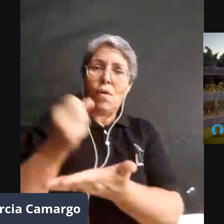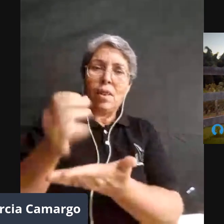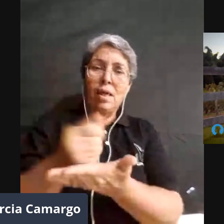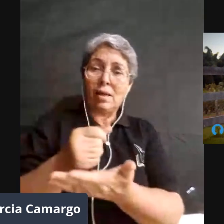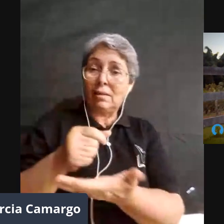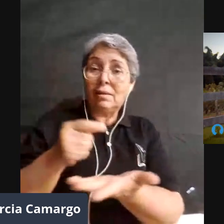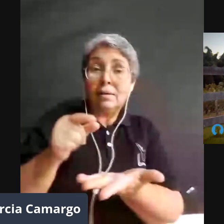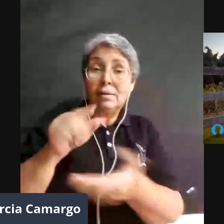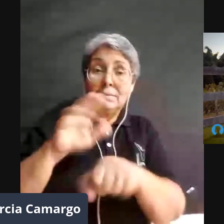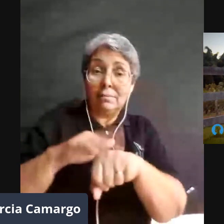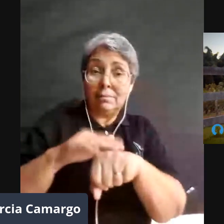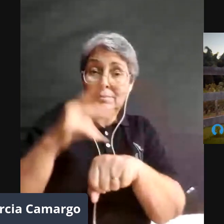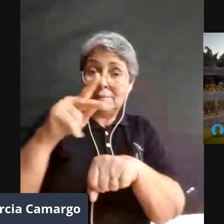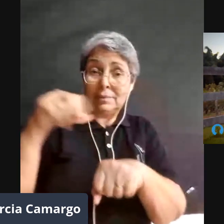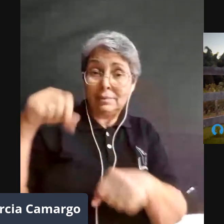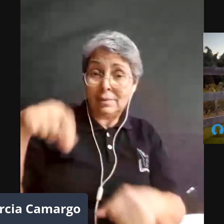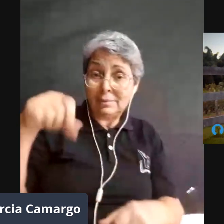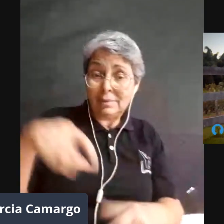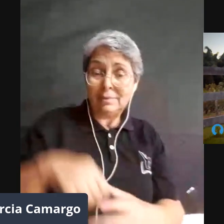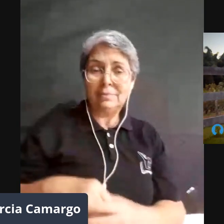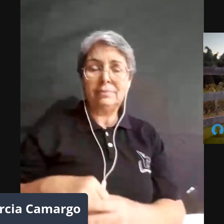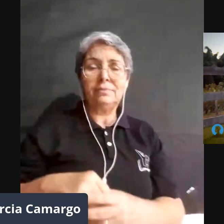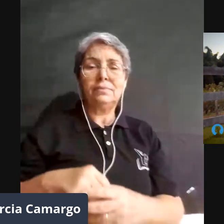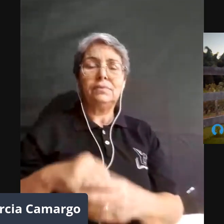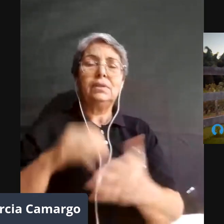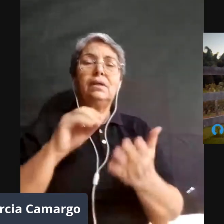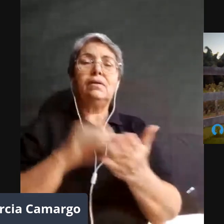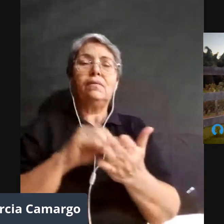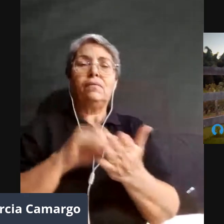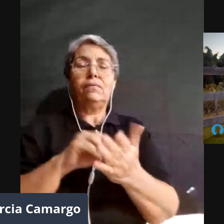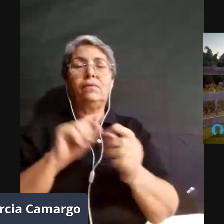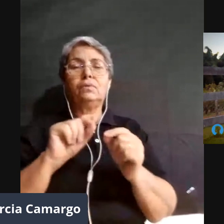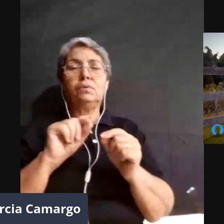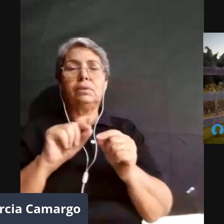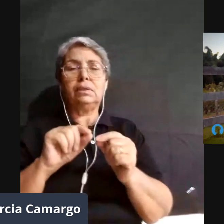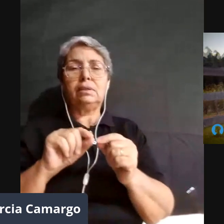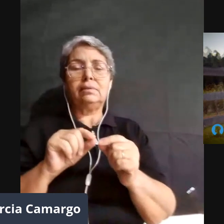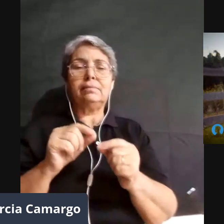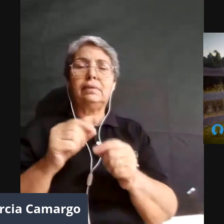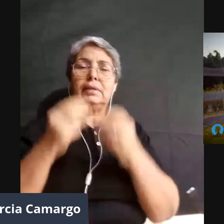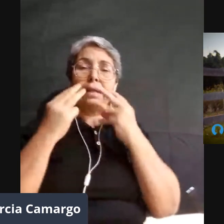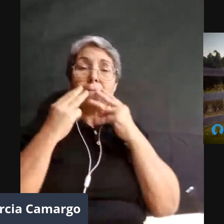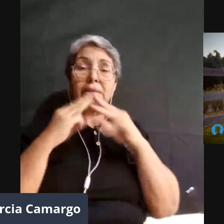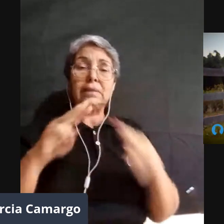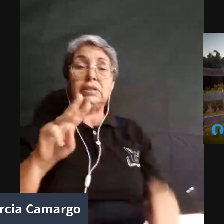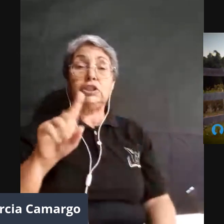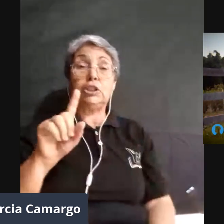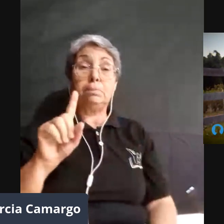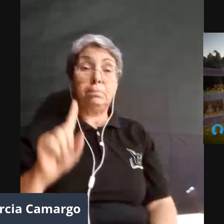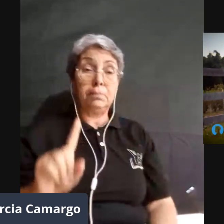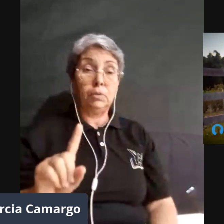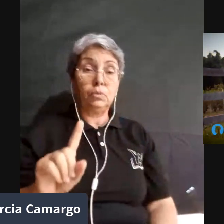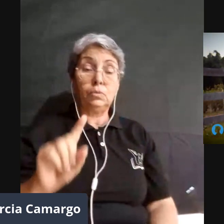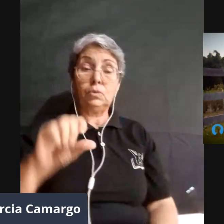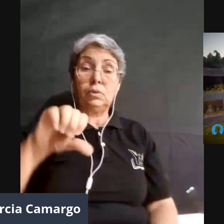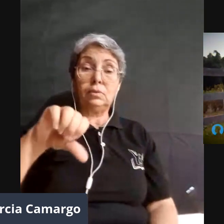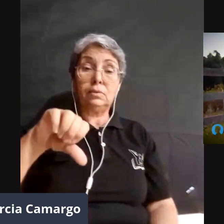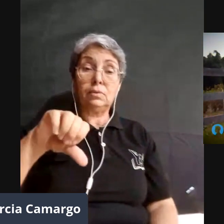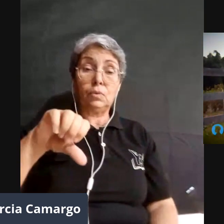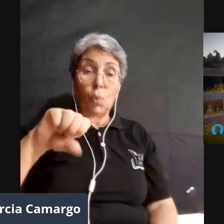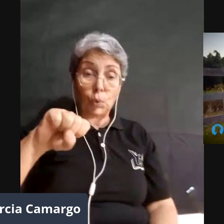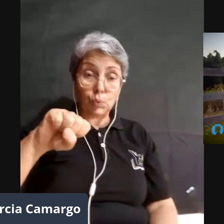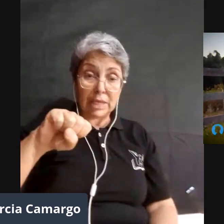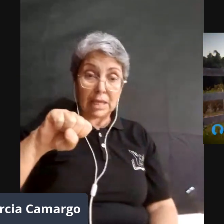da descrença passada e atual da mensagem de 1888. E meus irmãos, quando a verdade